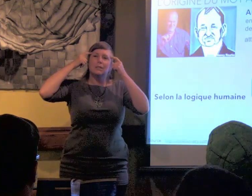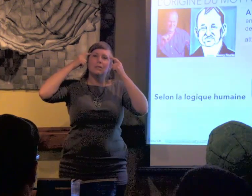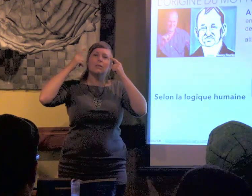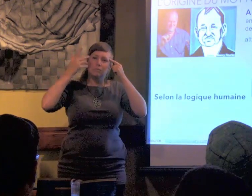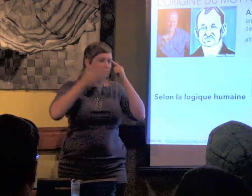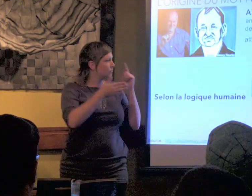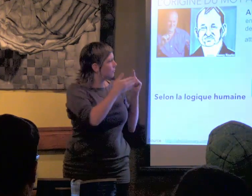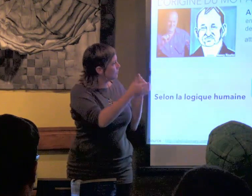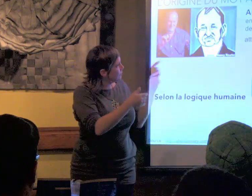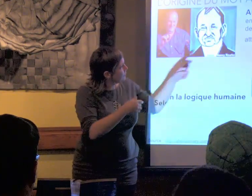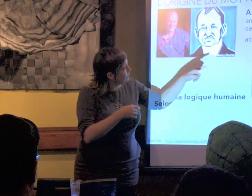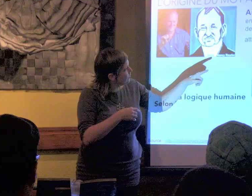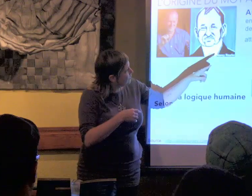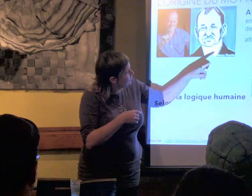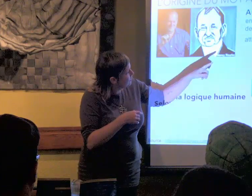depuis la nuit des temps, on dirait.